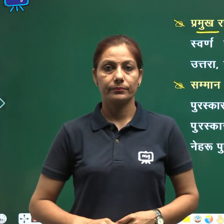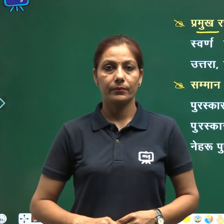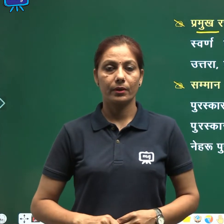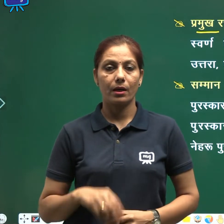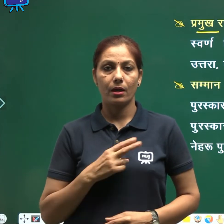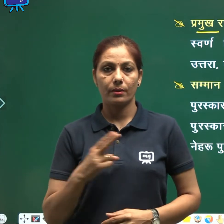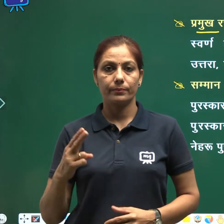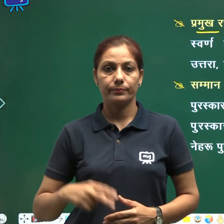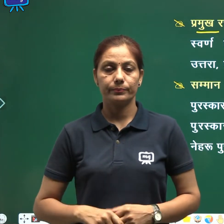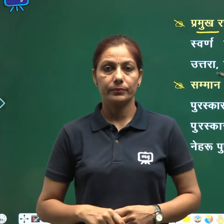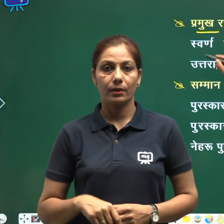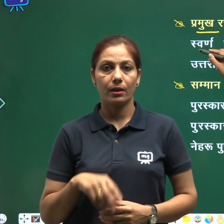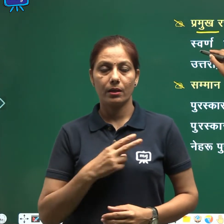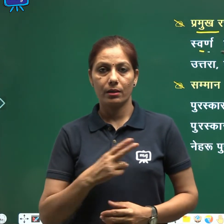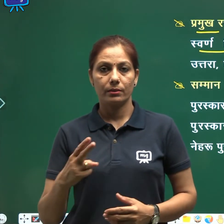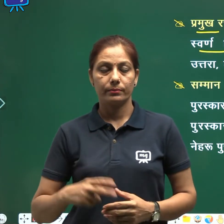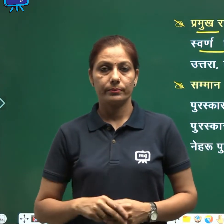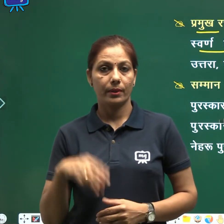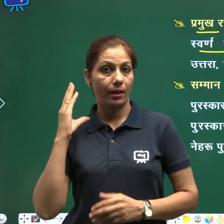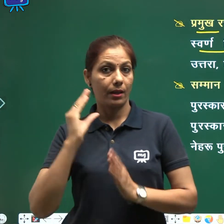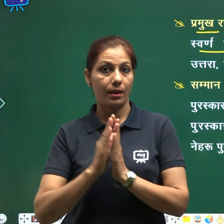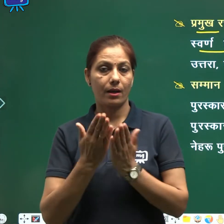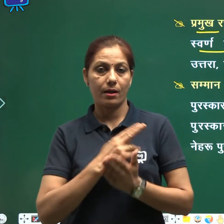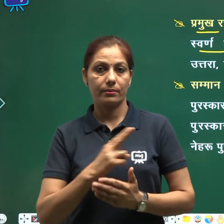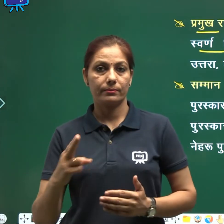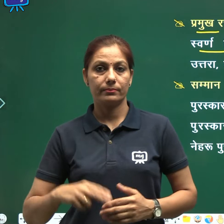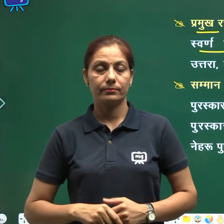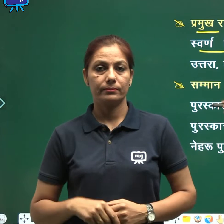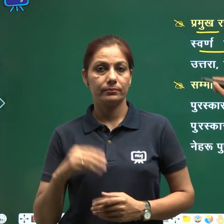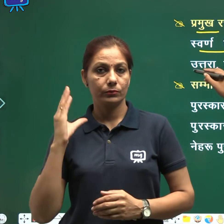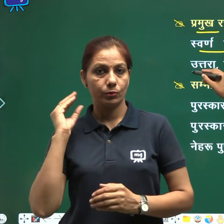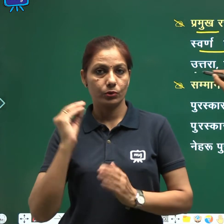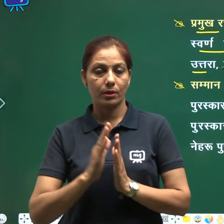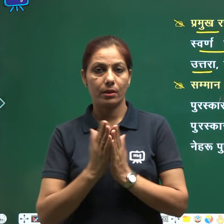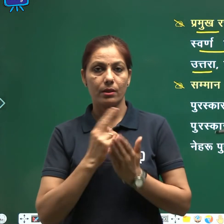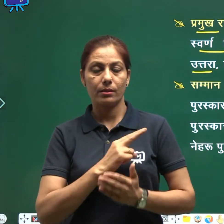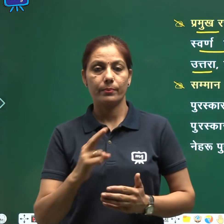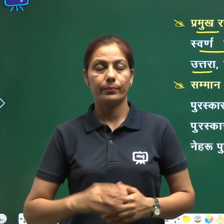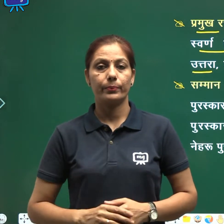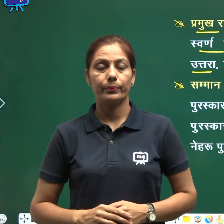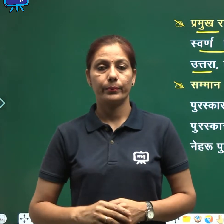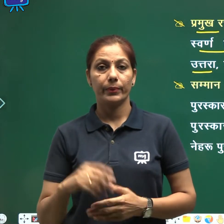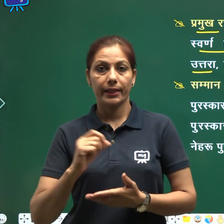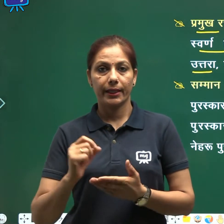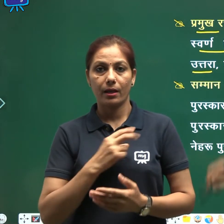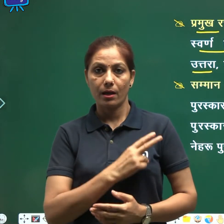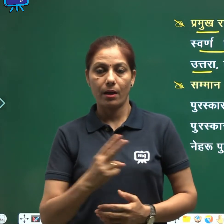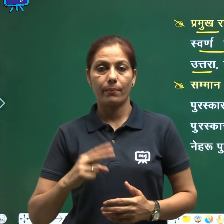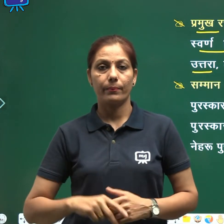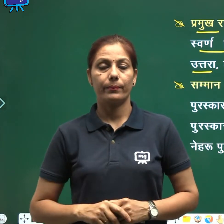वीणा, ग्रंथि, स्वर्ण किरण, चिदंबरा, उत्तरा,